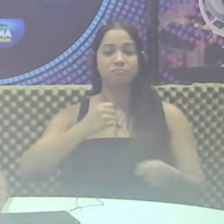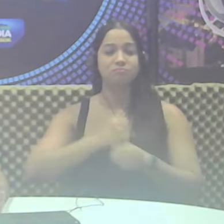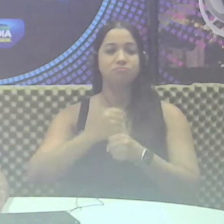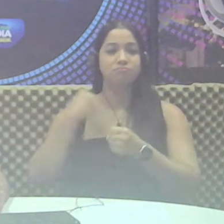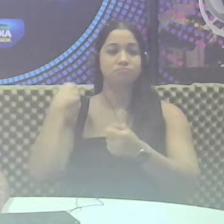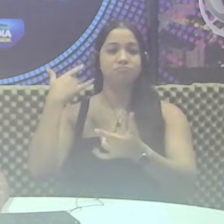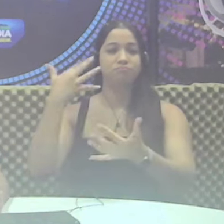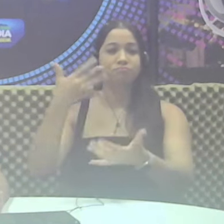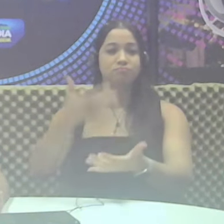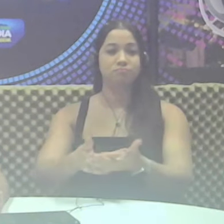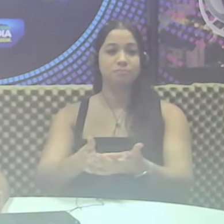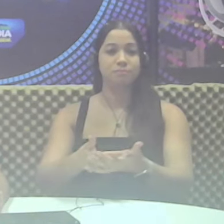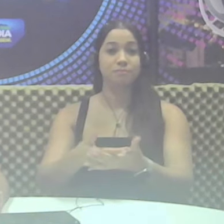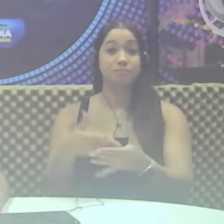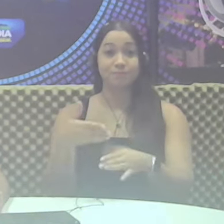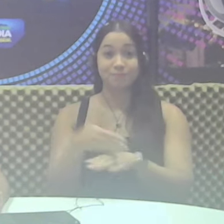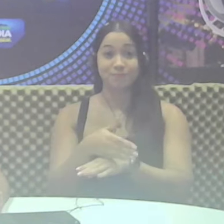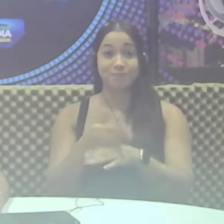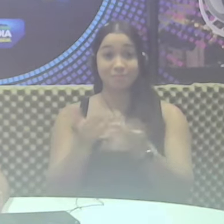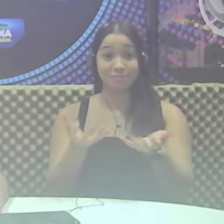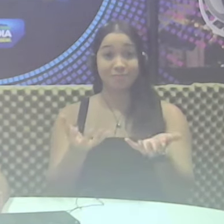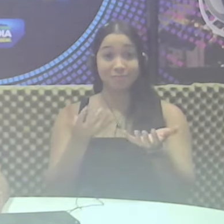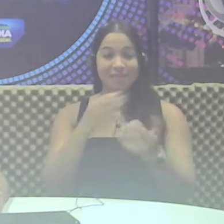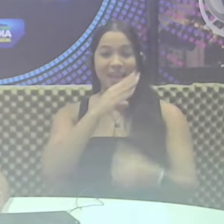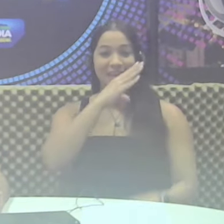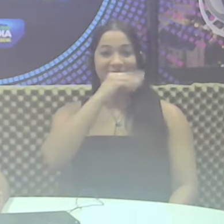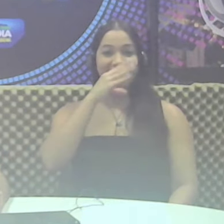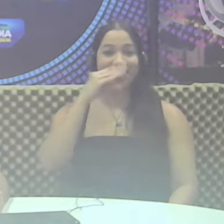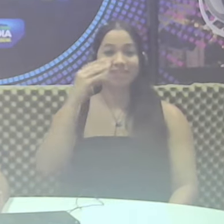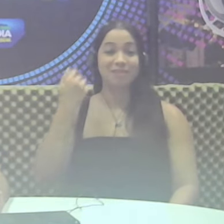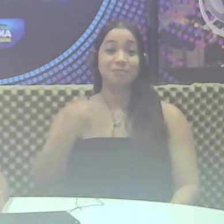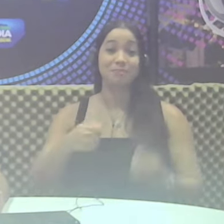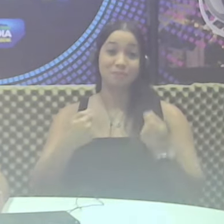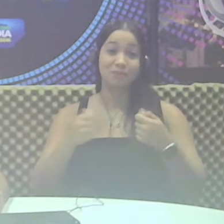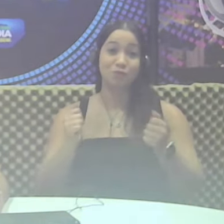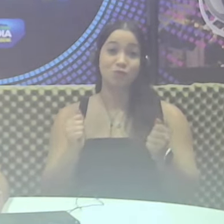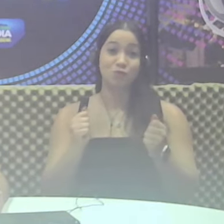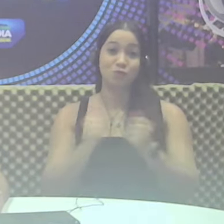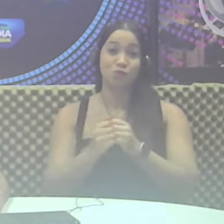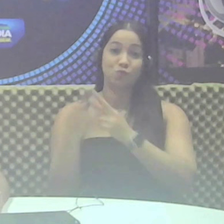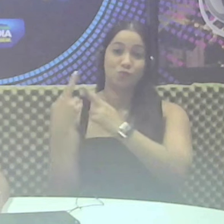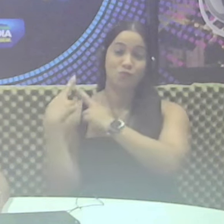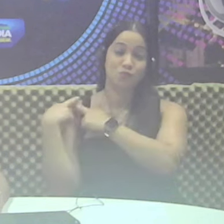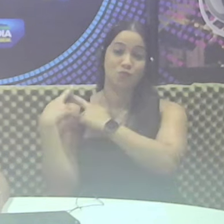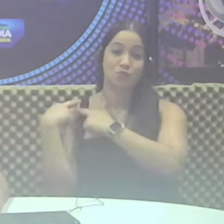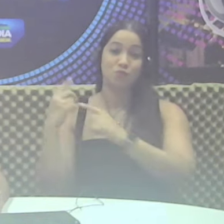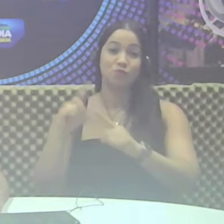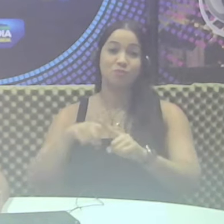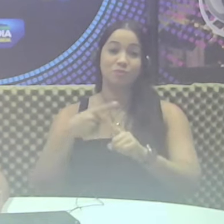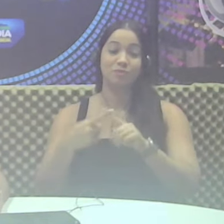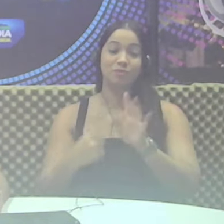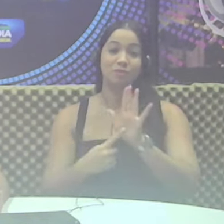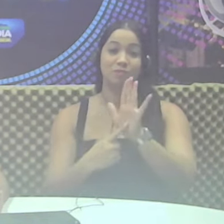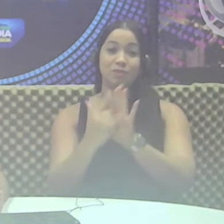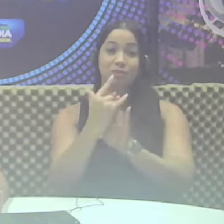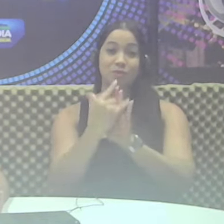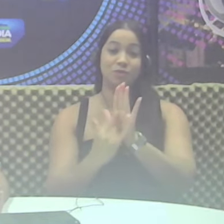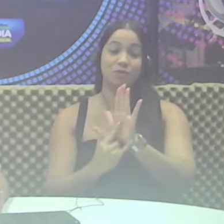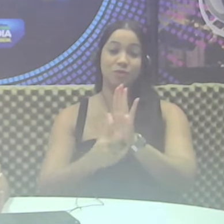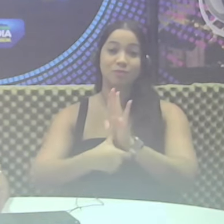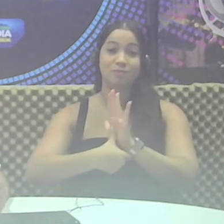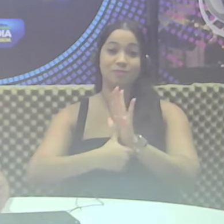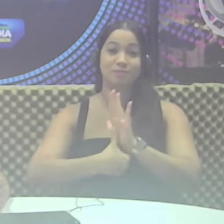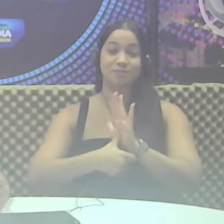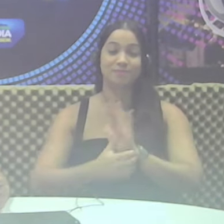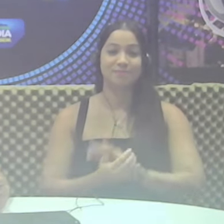ano. Para participar, as adolescentes devem estar acompanhadas por um responsável e apresentar documento de